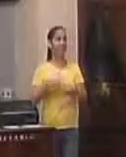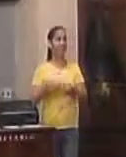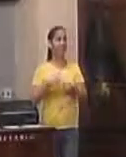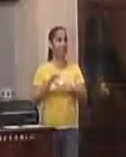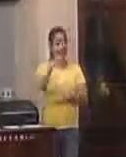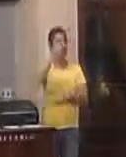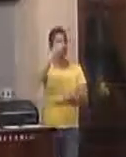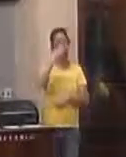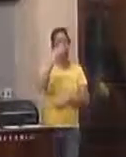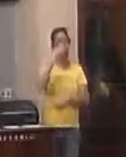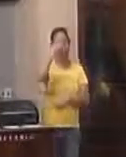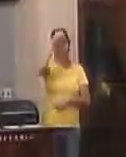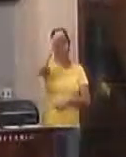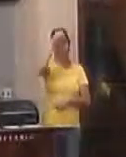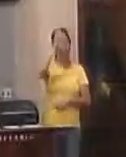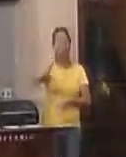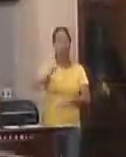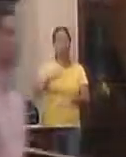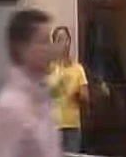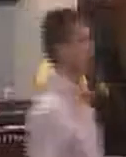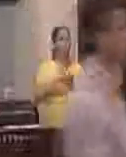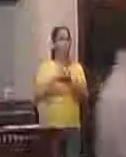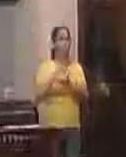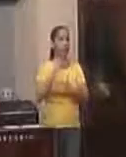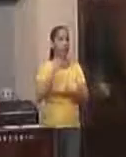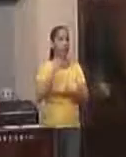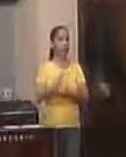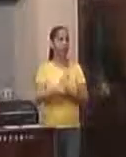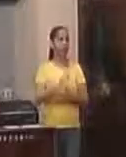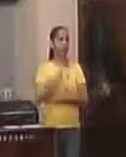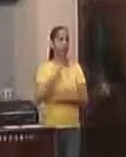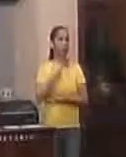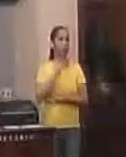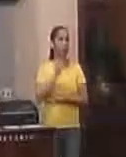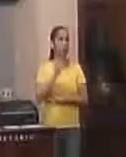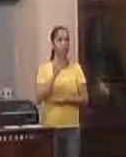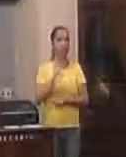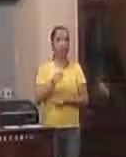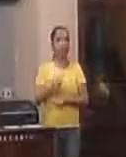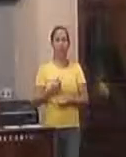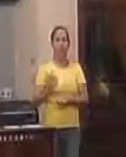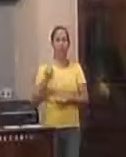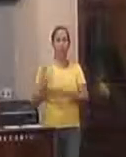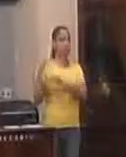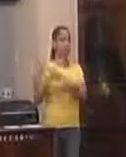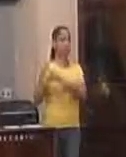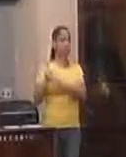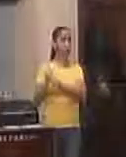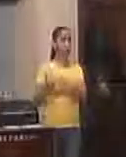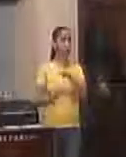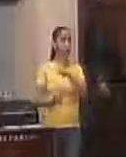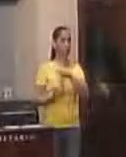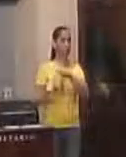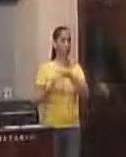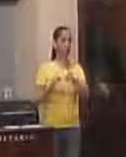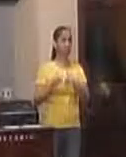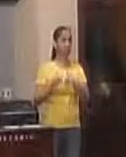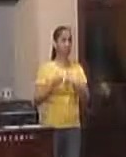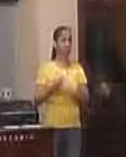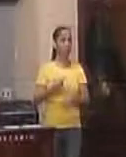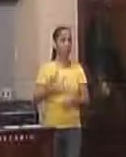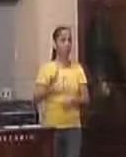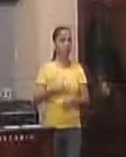ao prefeito, mas, assim, de início eu já te falo isso, que realmente não é só uma questão orçamentária e uma questão de percentual, é uma questão